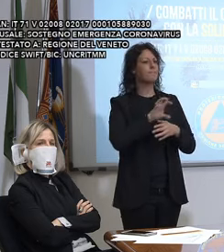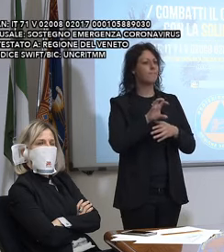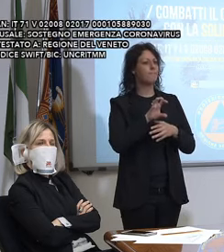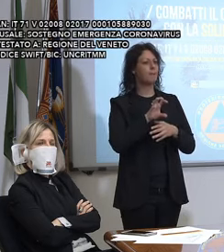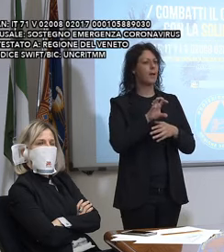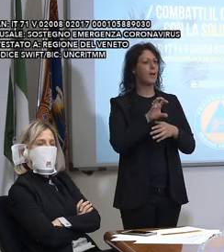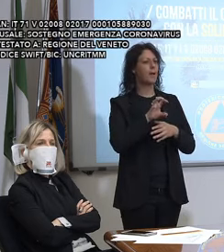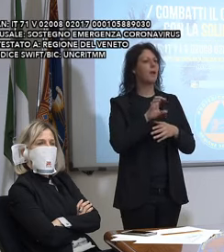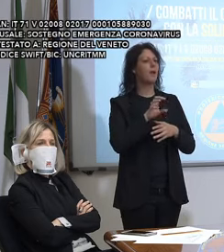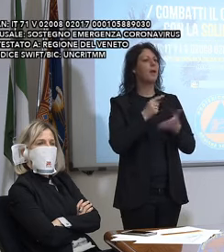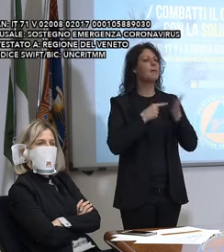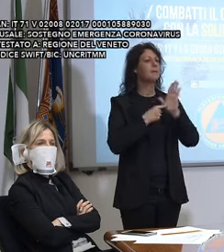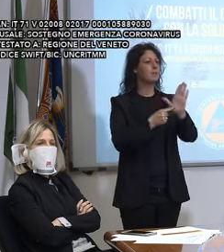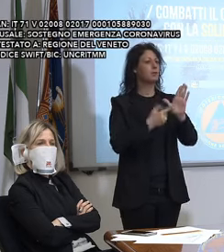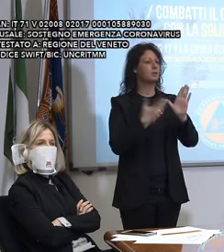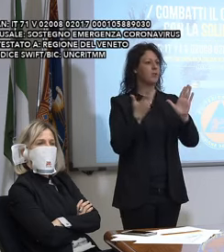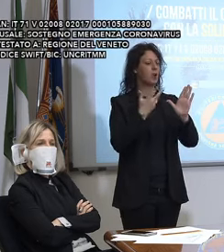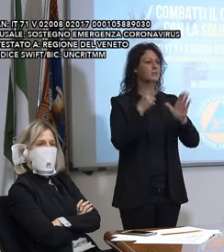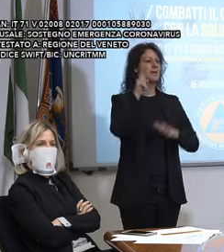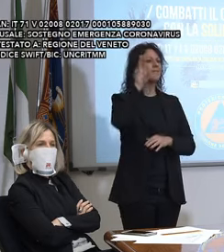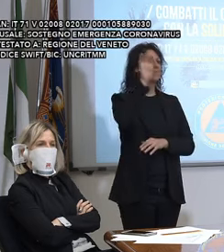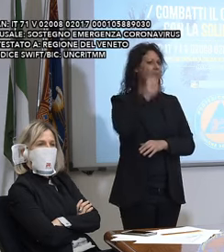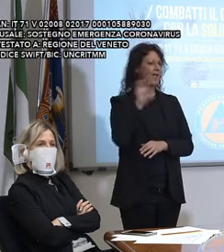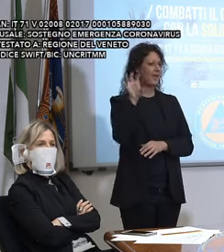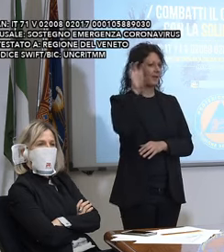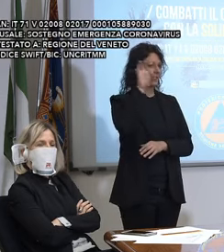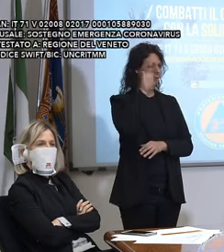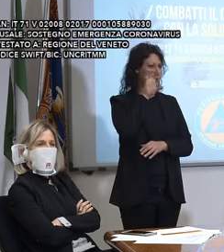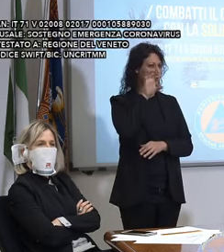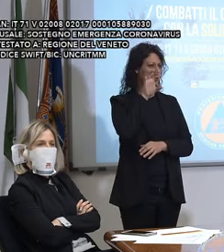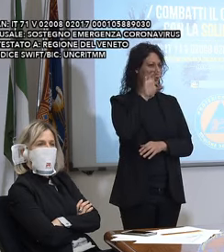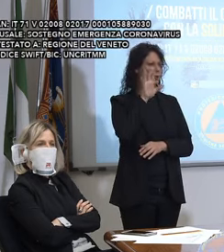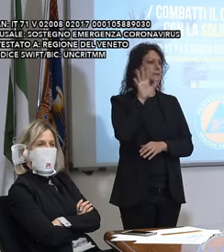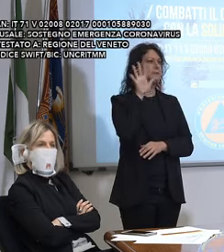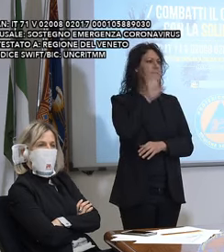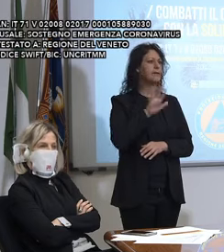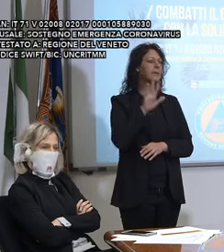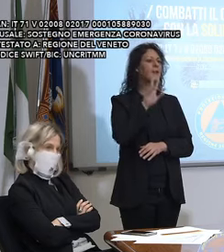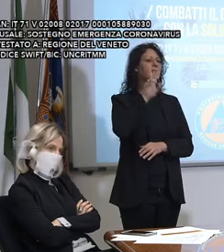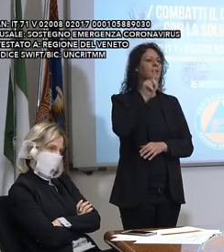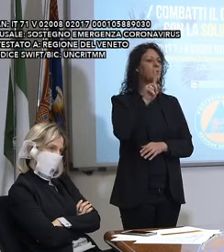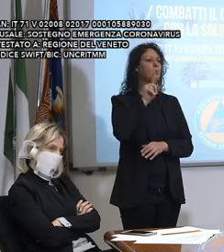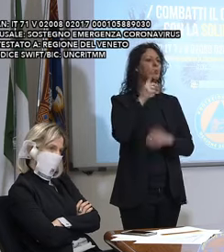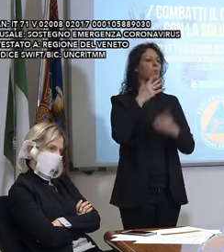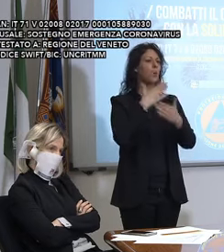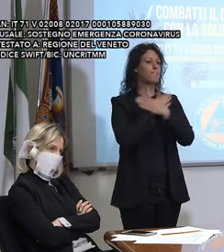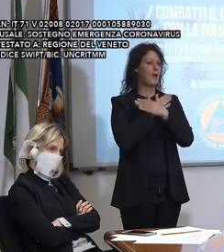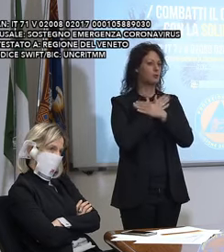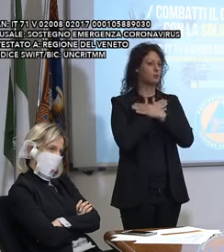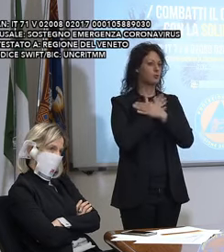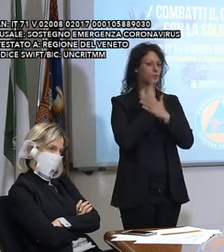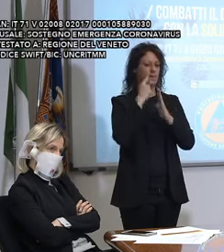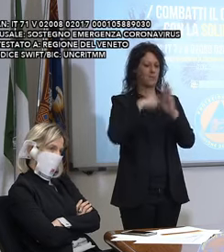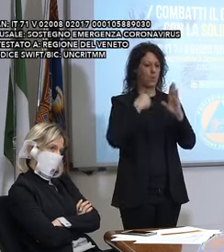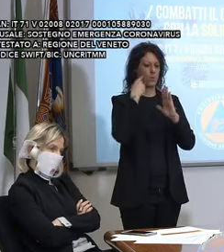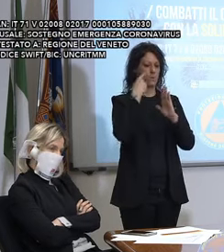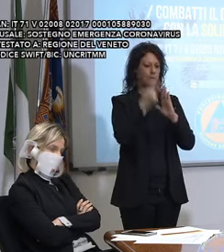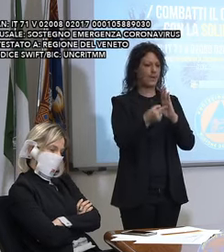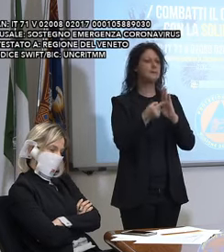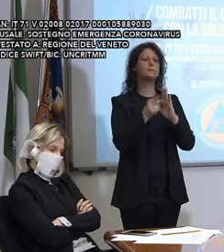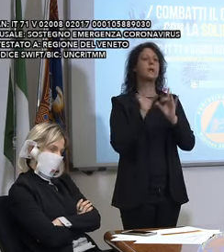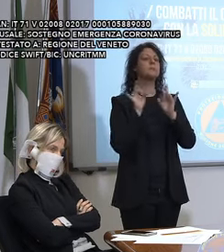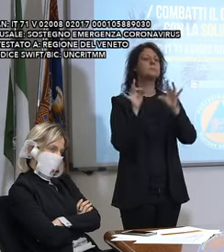il Veneto vedrebbe questo stop, secondo previsione, intorno al 21 di maggio, quindi tra un mese esatto. Quindi dalle